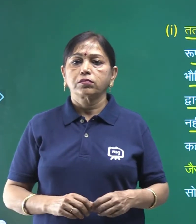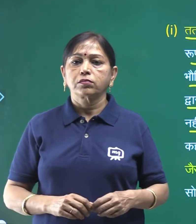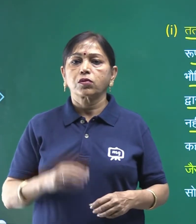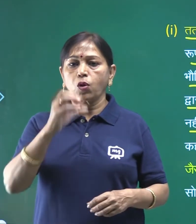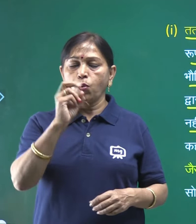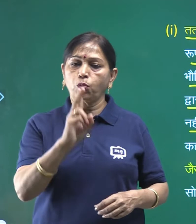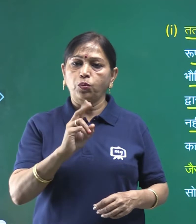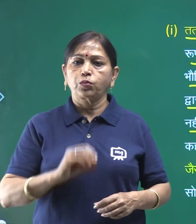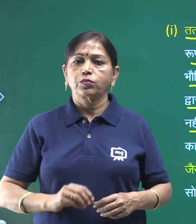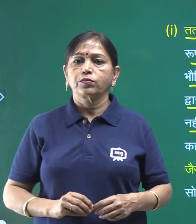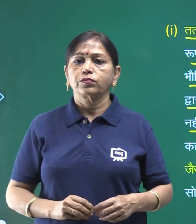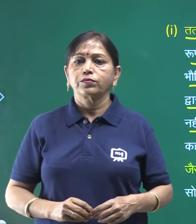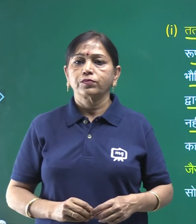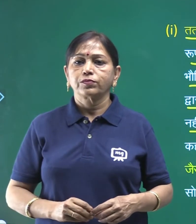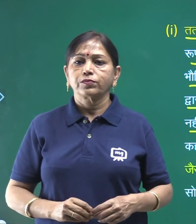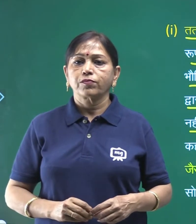ऑक्सीजन,